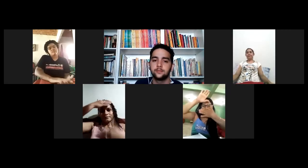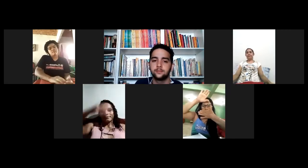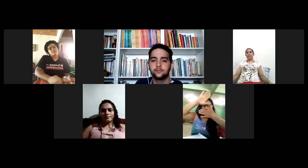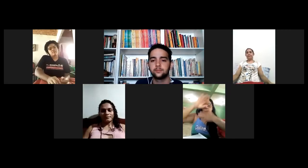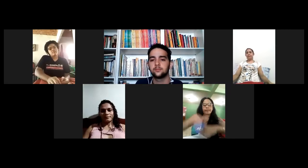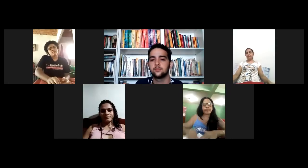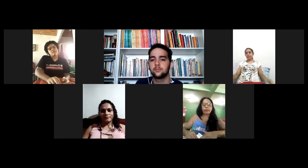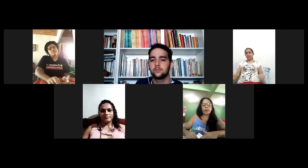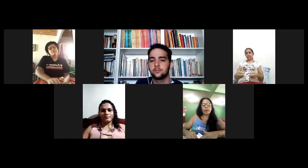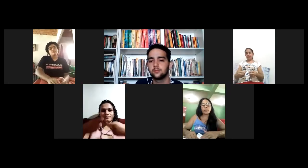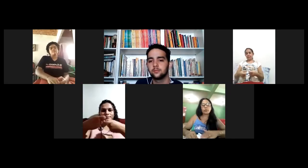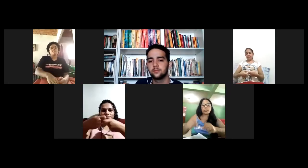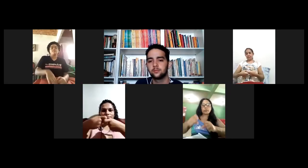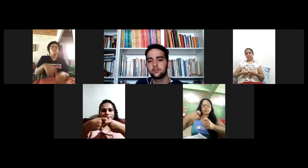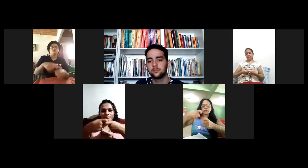budista,